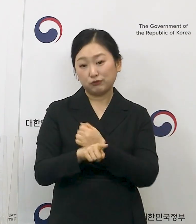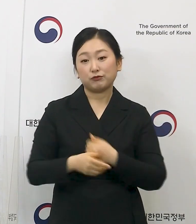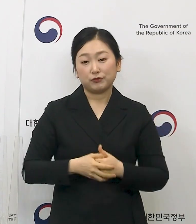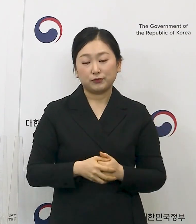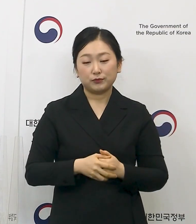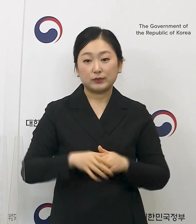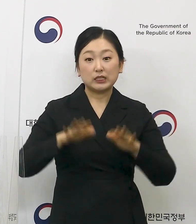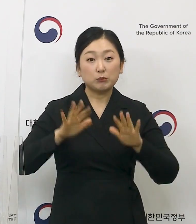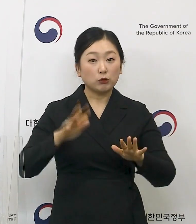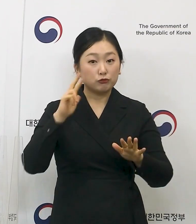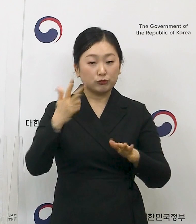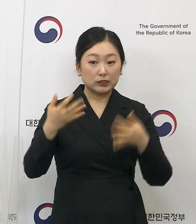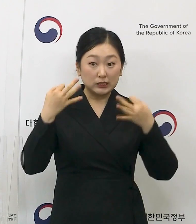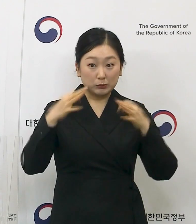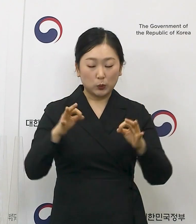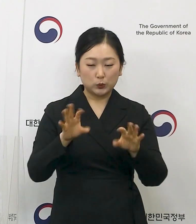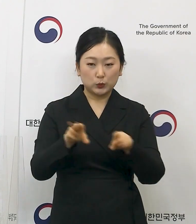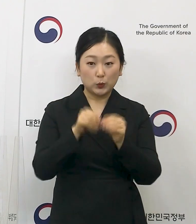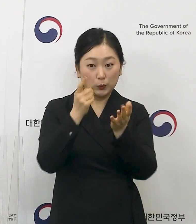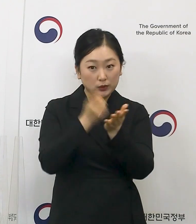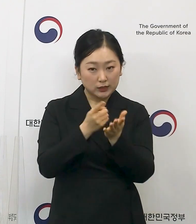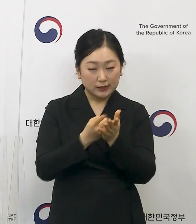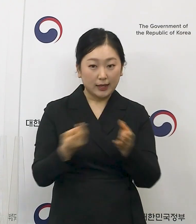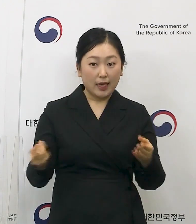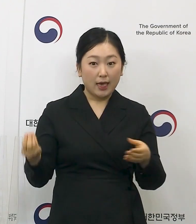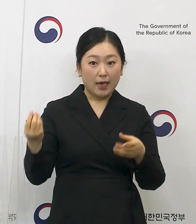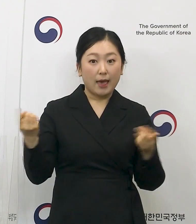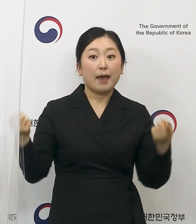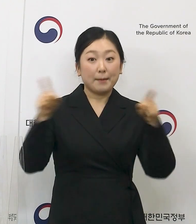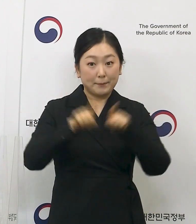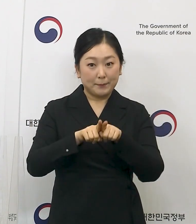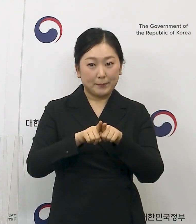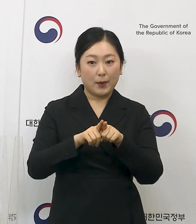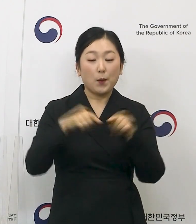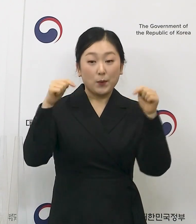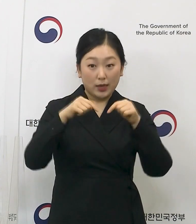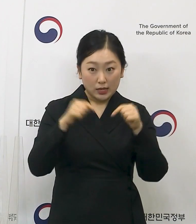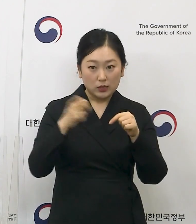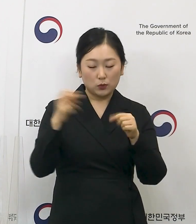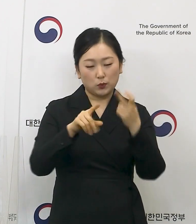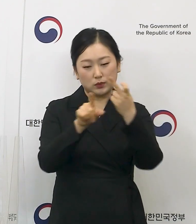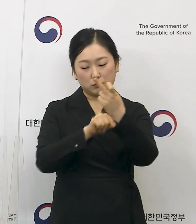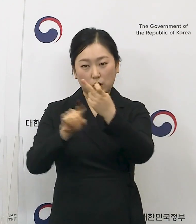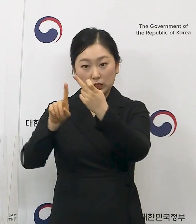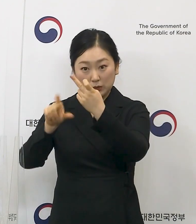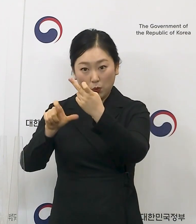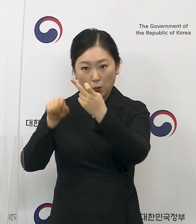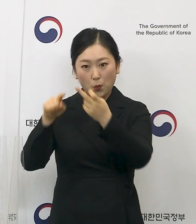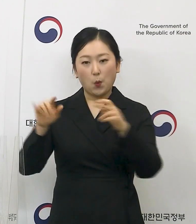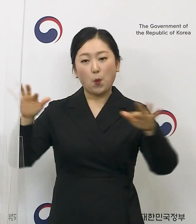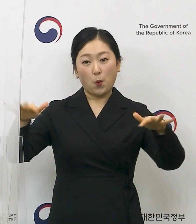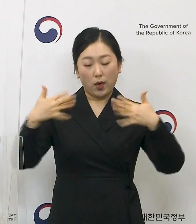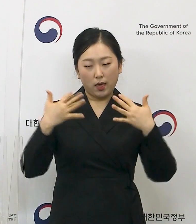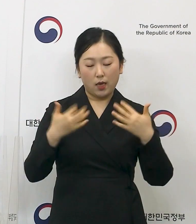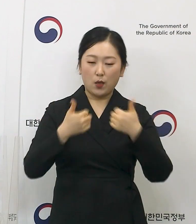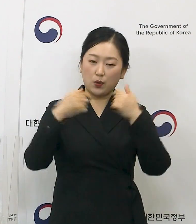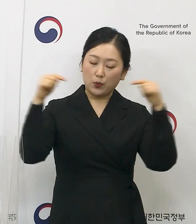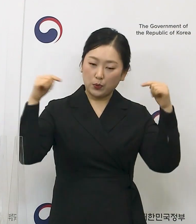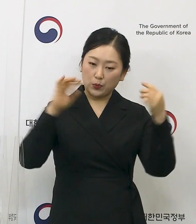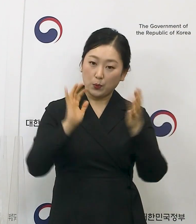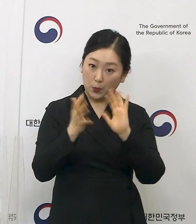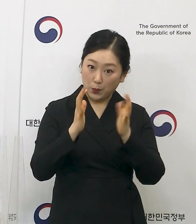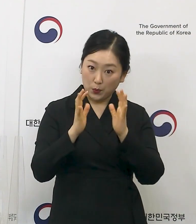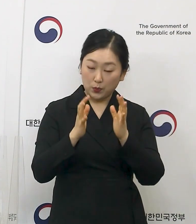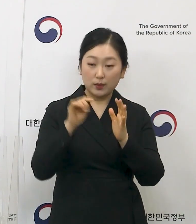금요일 총리 주재 중대본 회의 및 12월 15일 공개 토론회를 거쳐 전문가 의견을 수렴하고